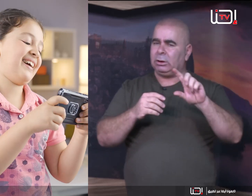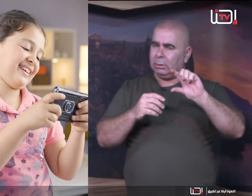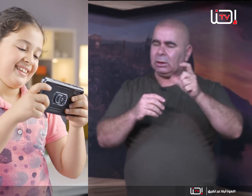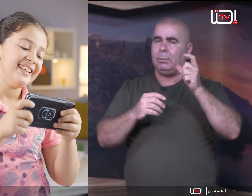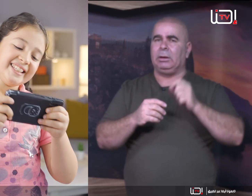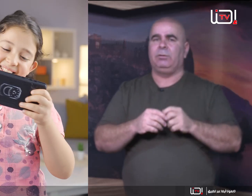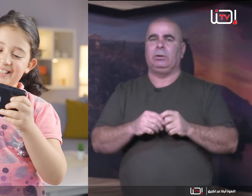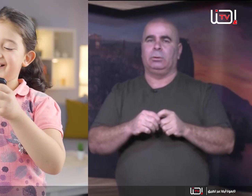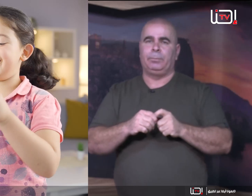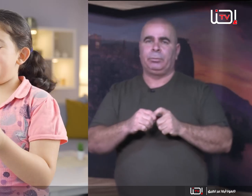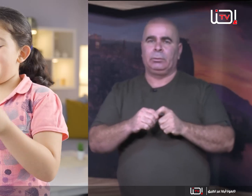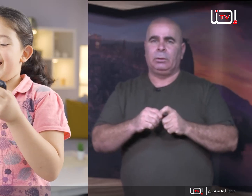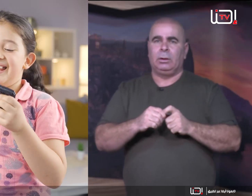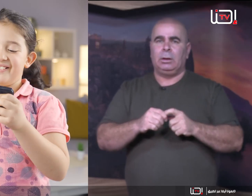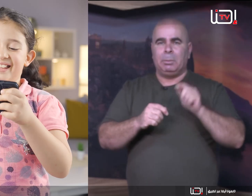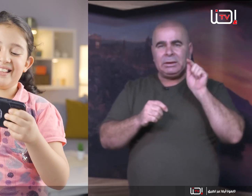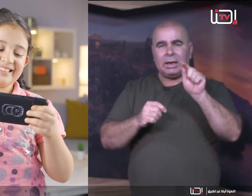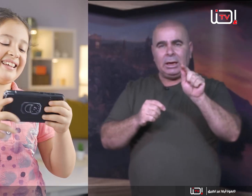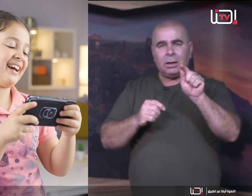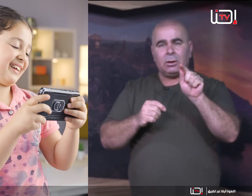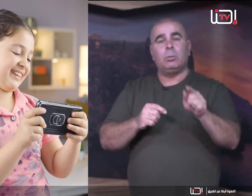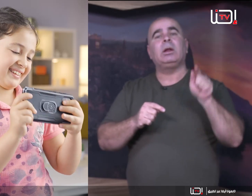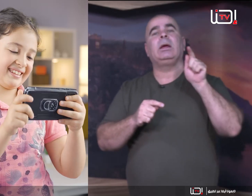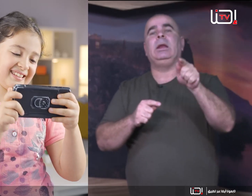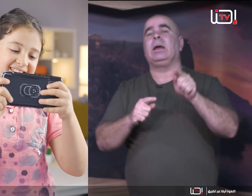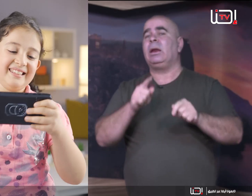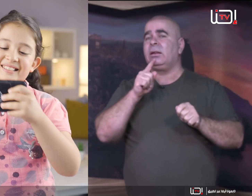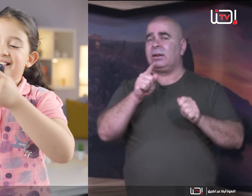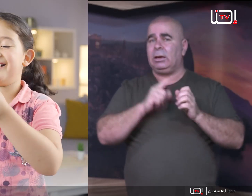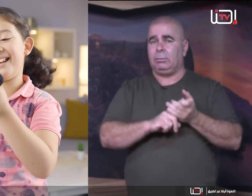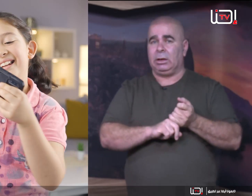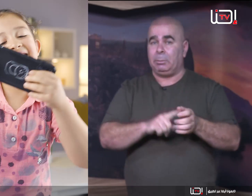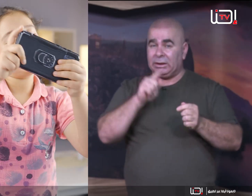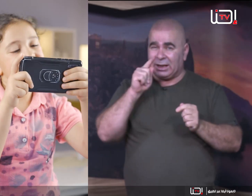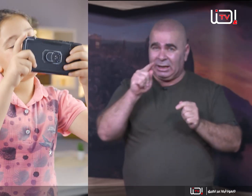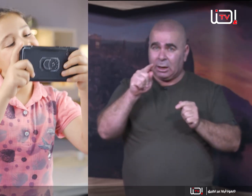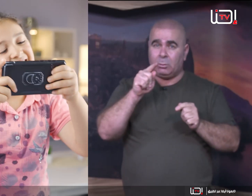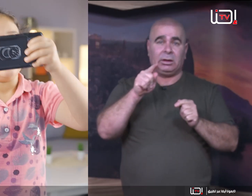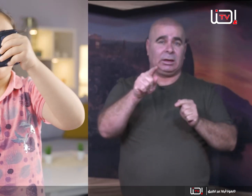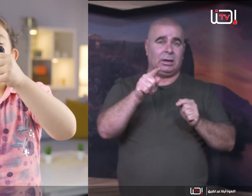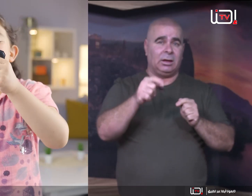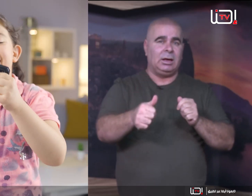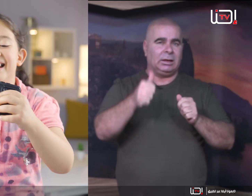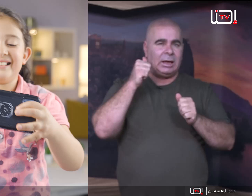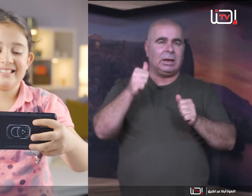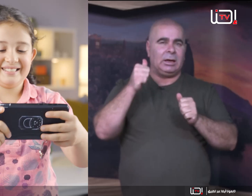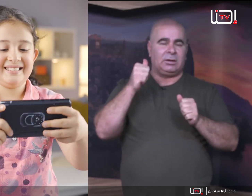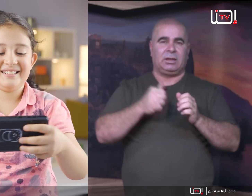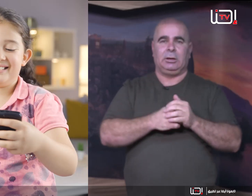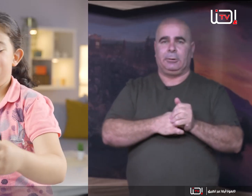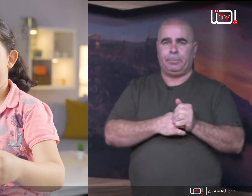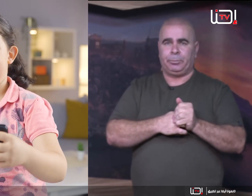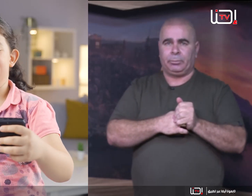عادي بقدر يقلب عن الفيديو بنتك الك ومرتك الك هي ركزلي عليها منيح بنتك الك ومرتك الك لا تخلي